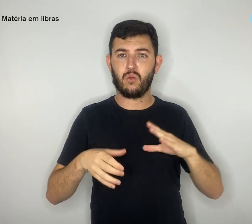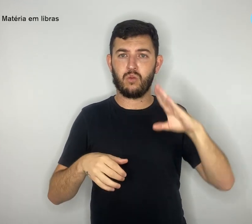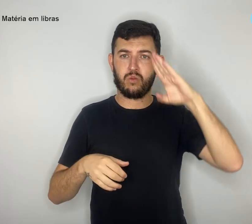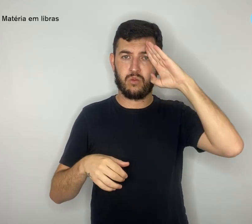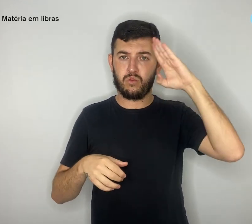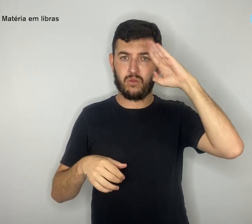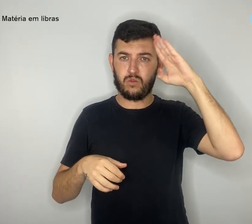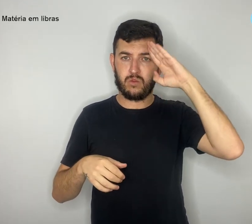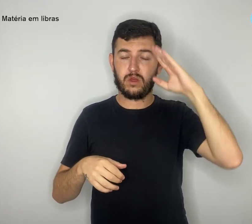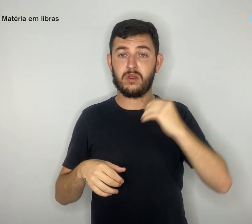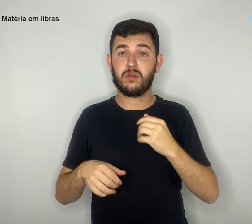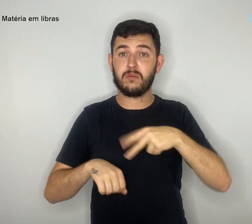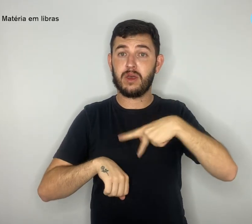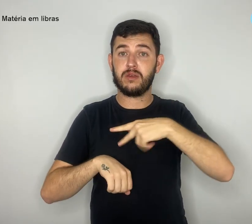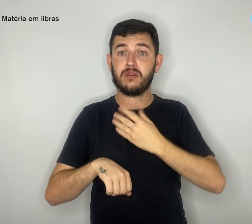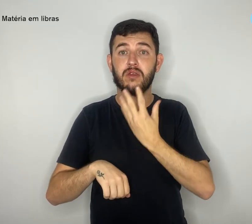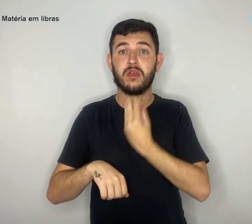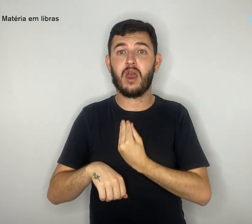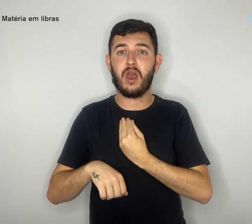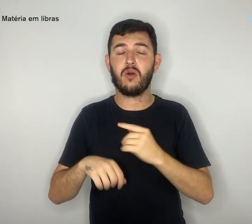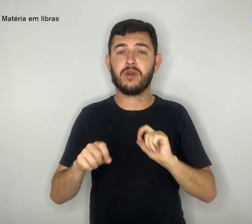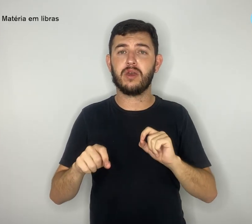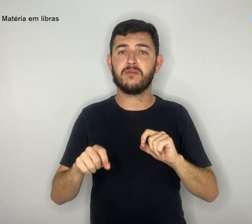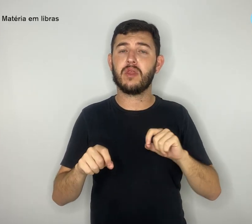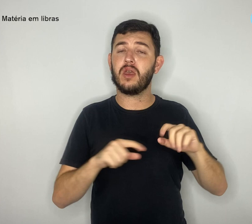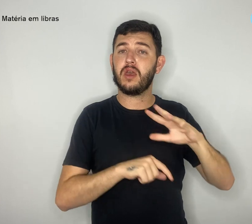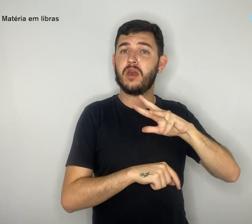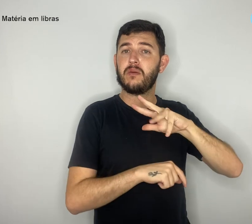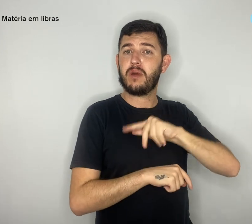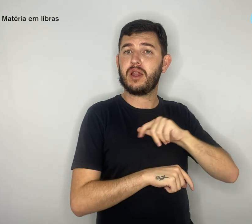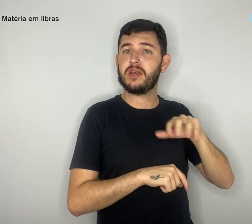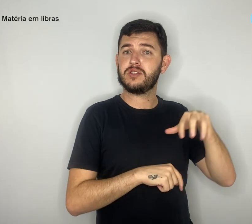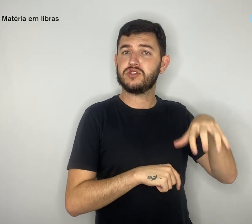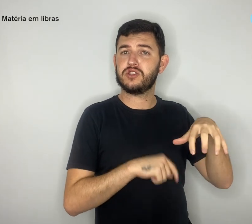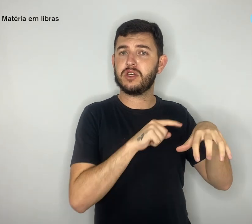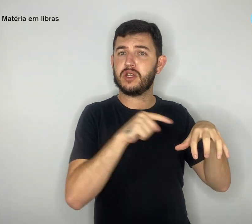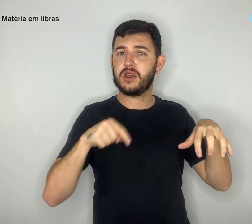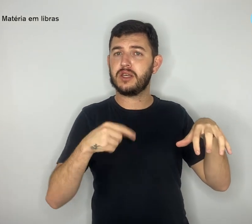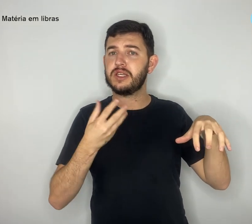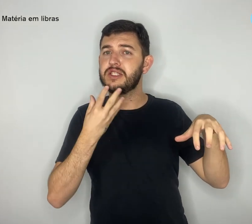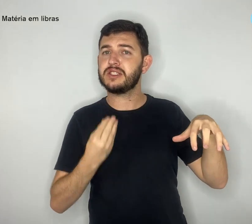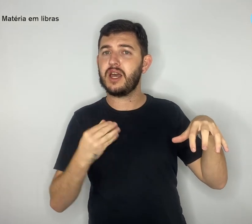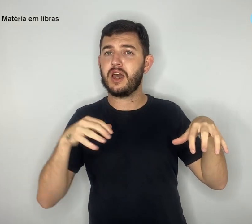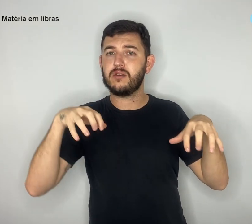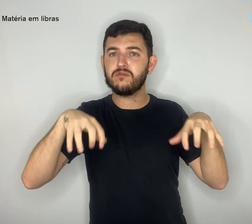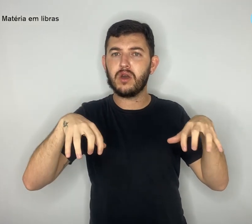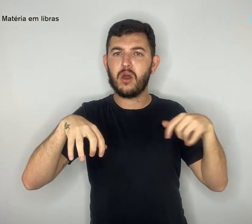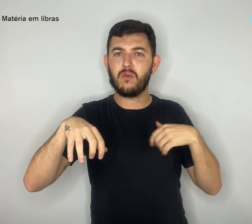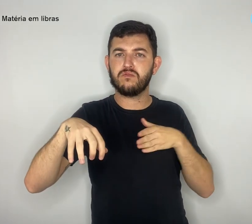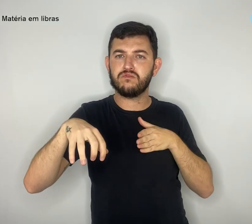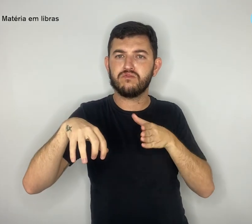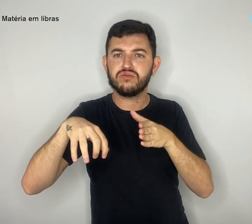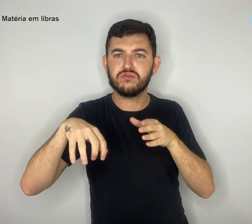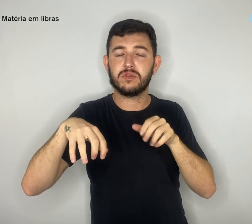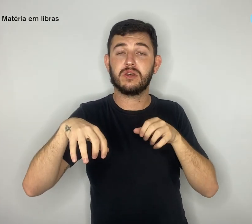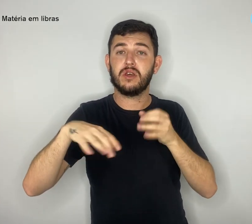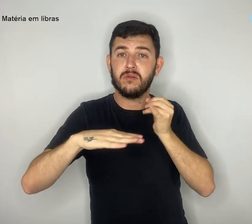invasão por terra à faixa de Gaza e a agência de notícias Reuters informou que se trata de